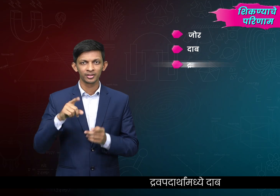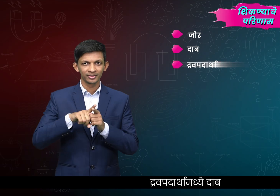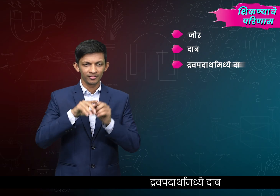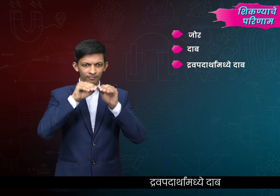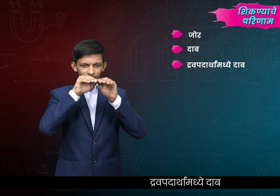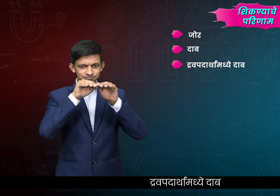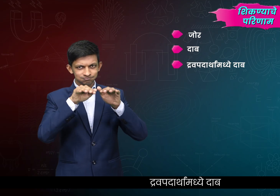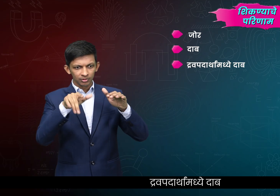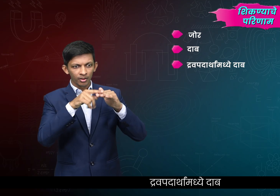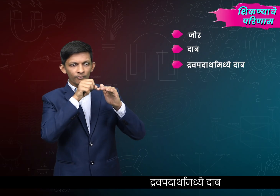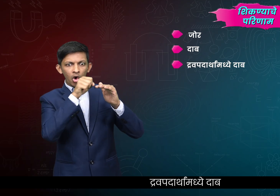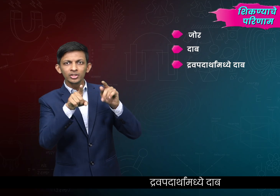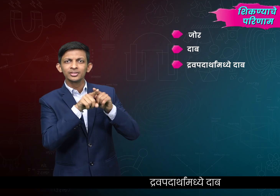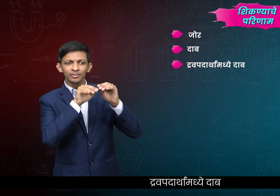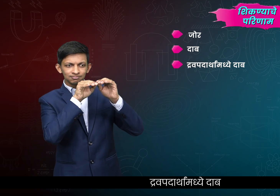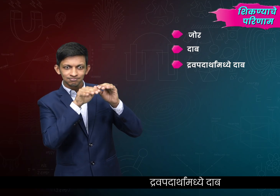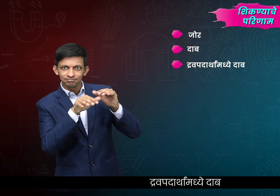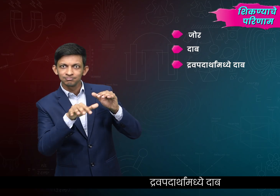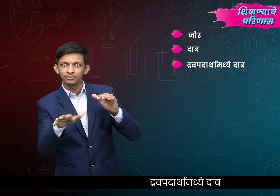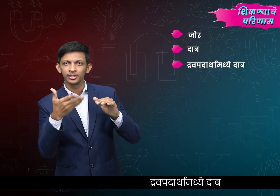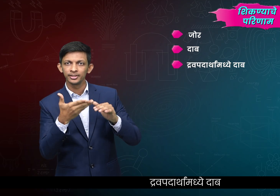द्रव पदार्थांमध्ये दाब,